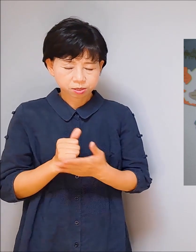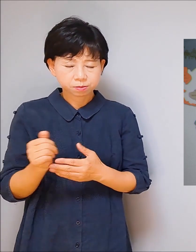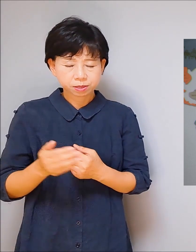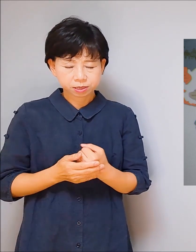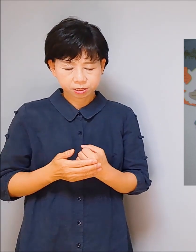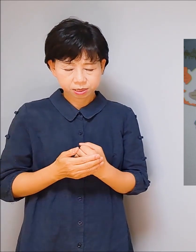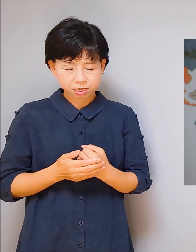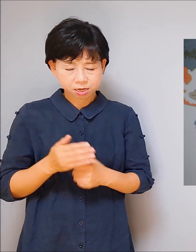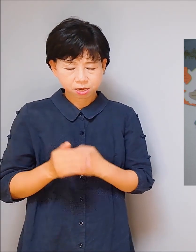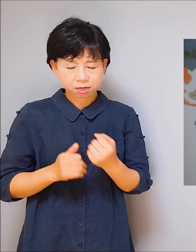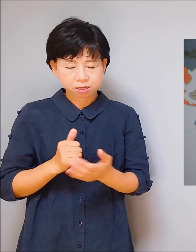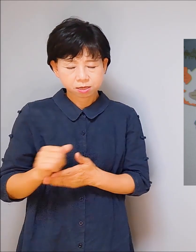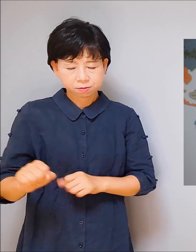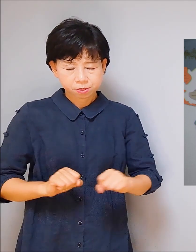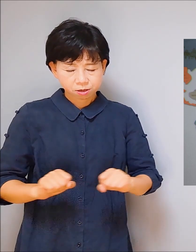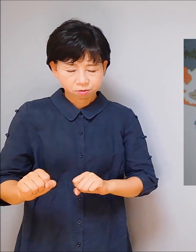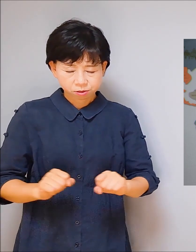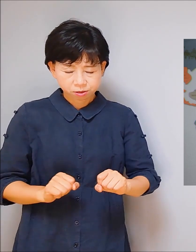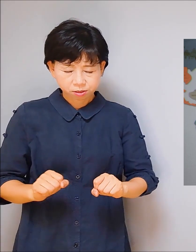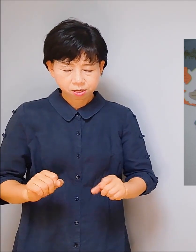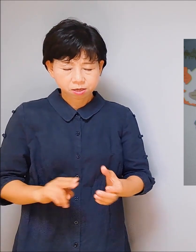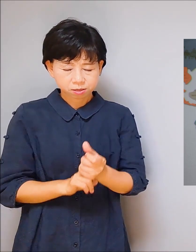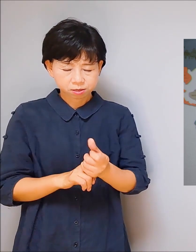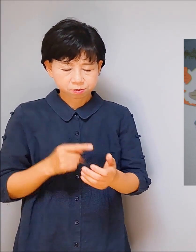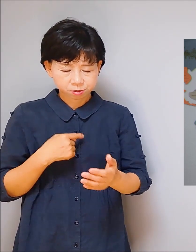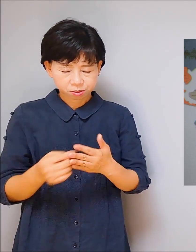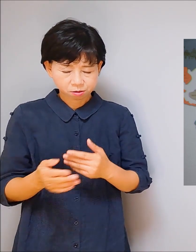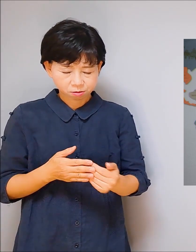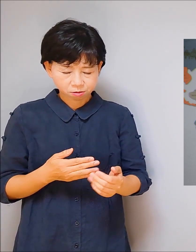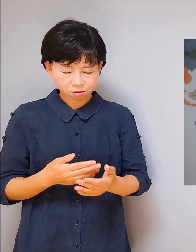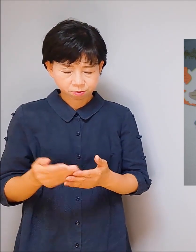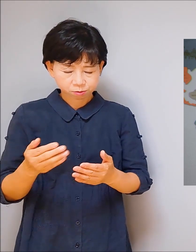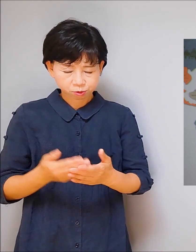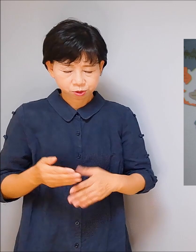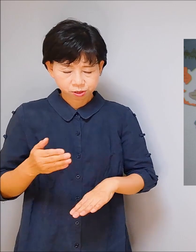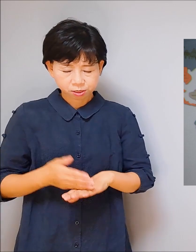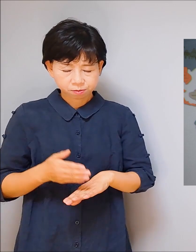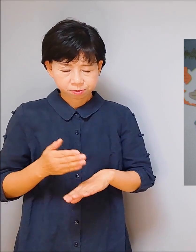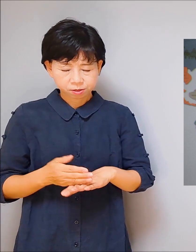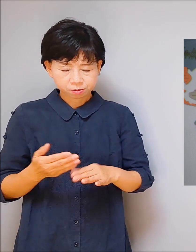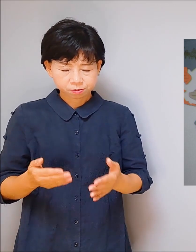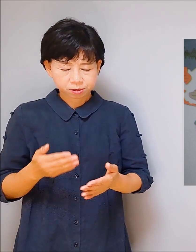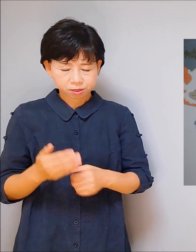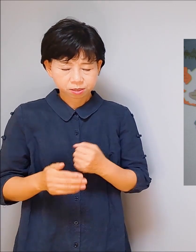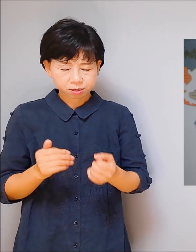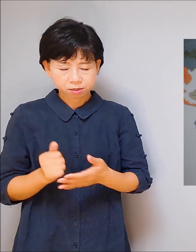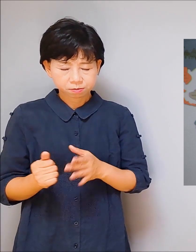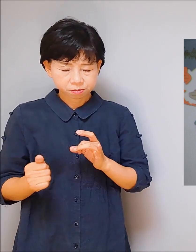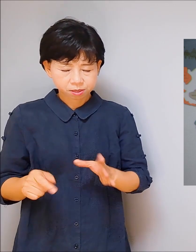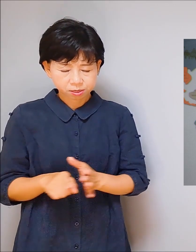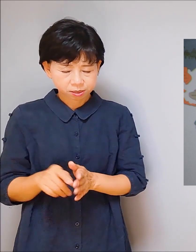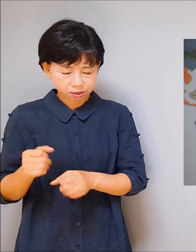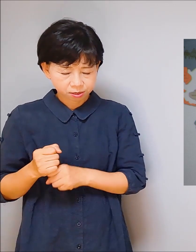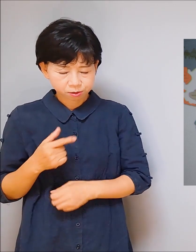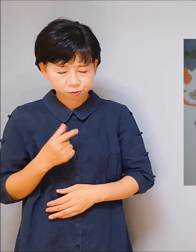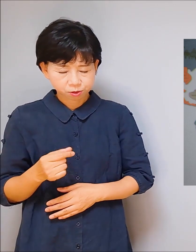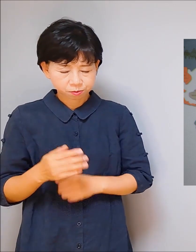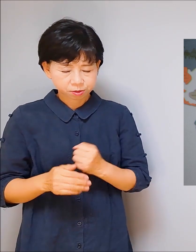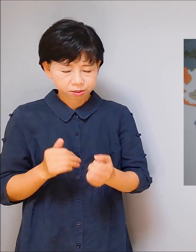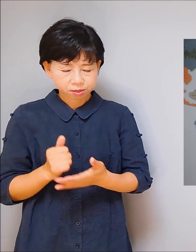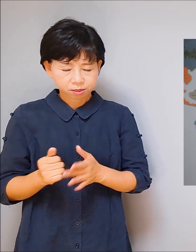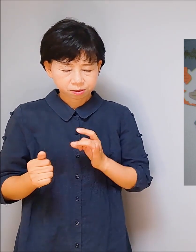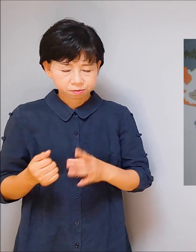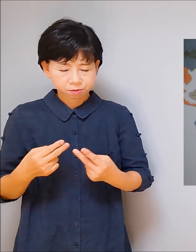은혜, 하나님의 역사를 다시 한번 경험하게 하신 하나님 감사합니다. 하나님만 의지하길 원합니다.